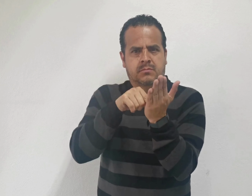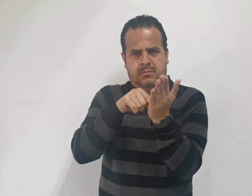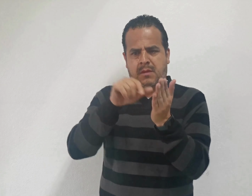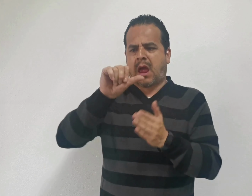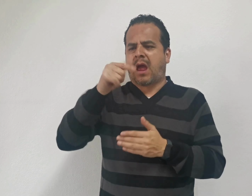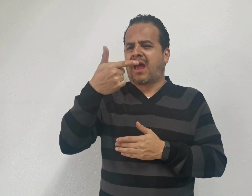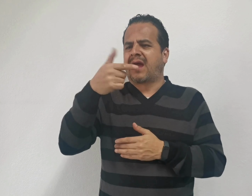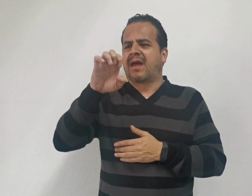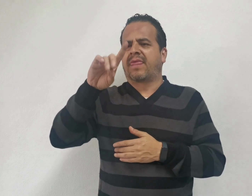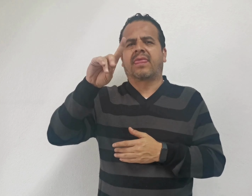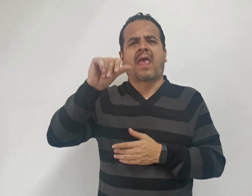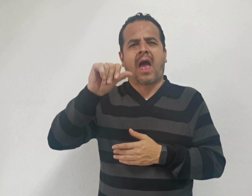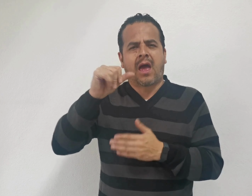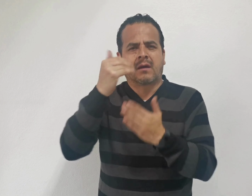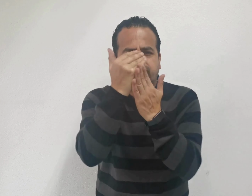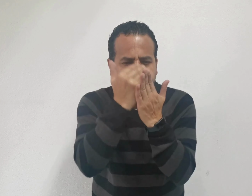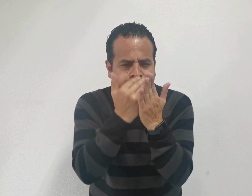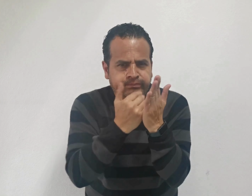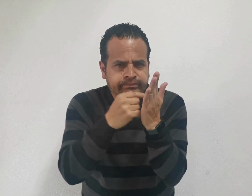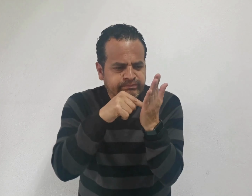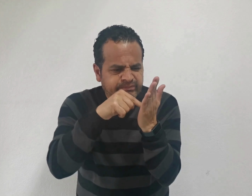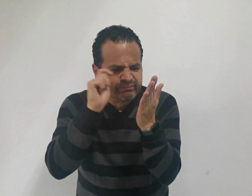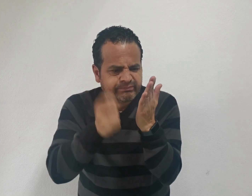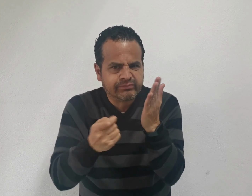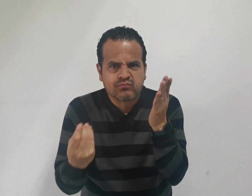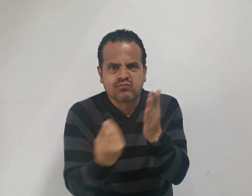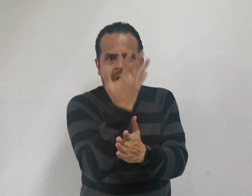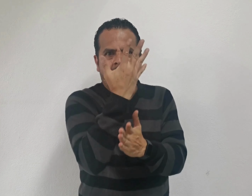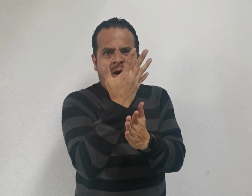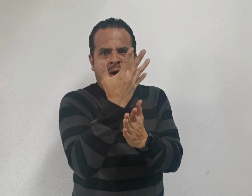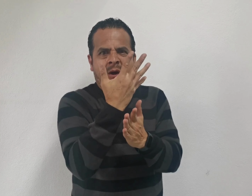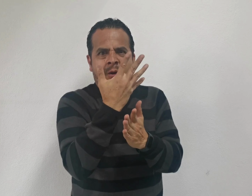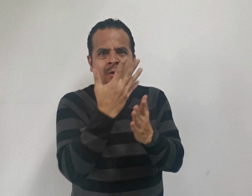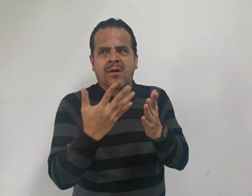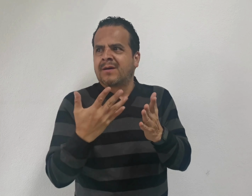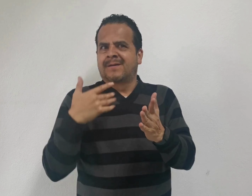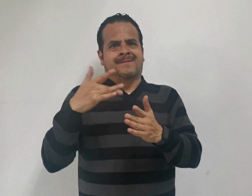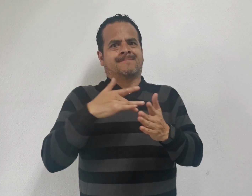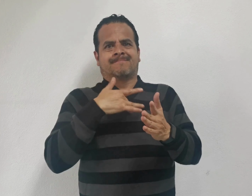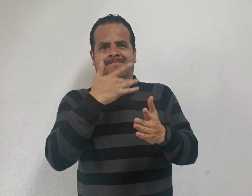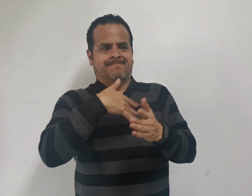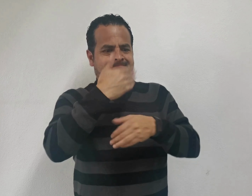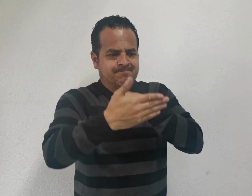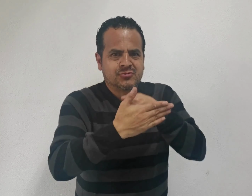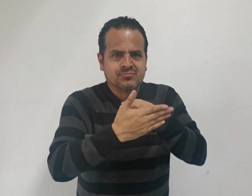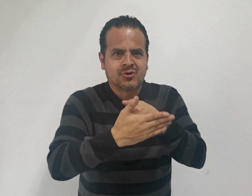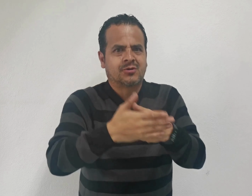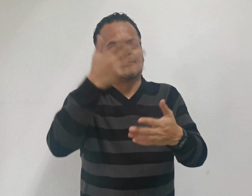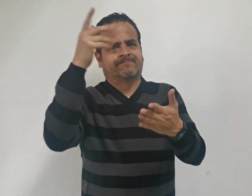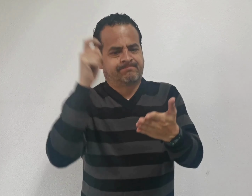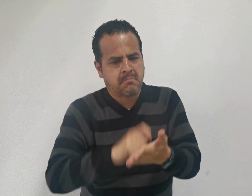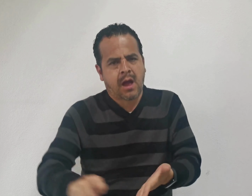las agendas Y entonces para mí el comprar una agenda ya implica como empezar a hacer planes para el siguiente año y bueno en mi